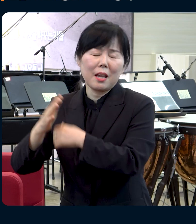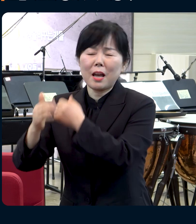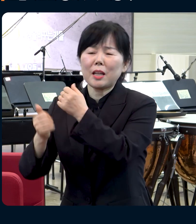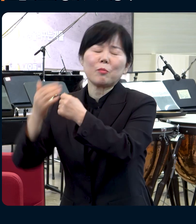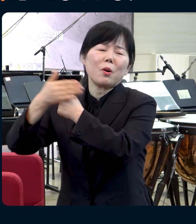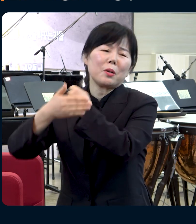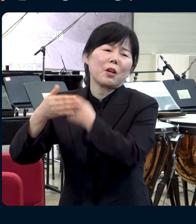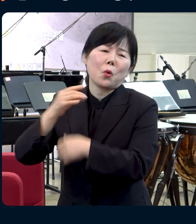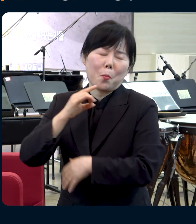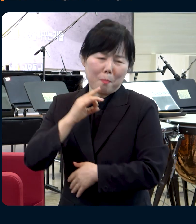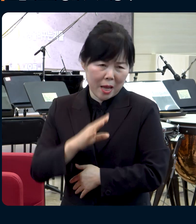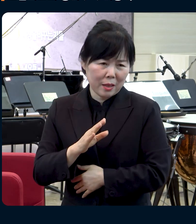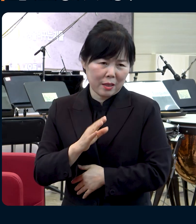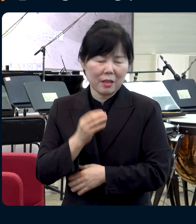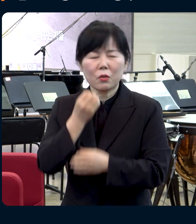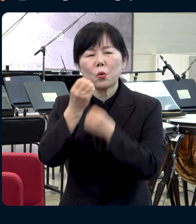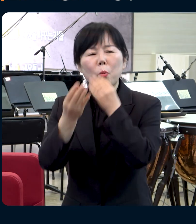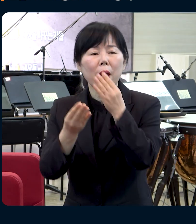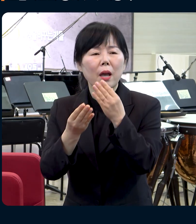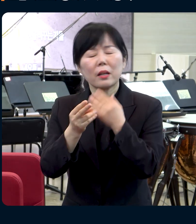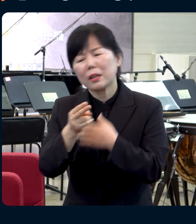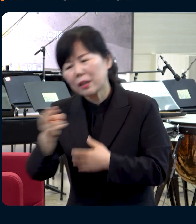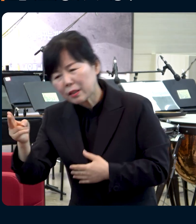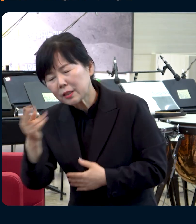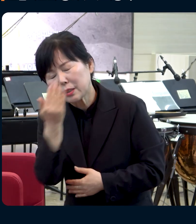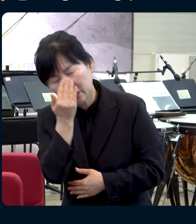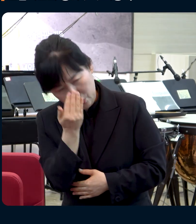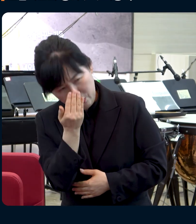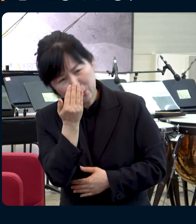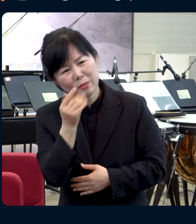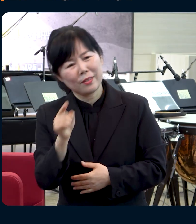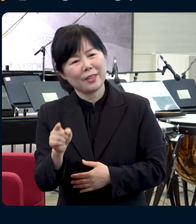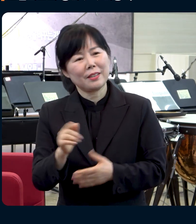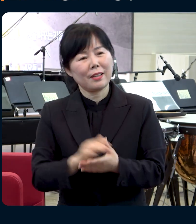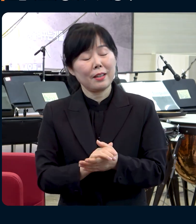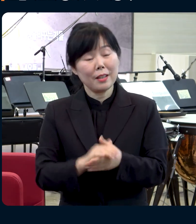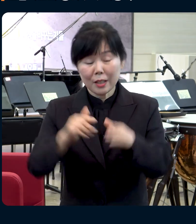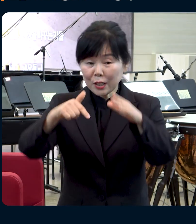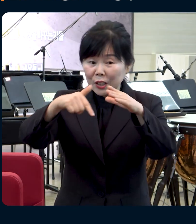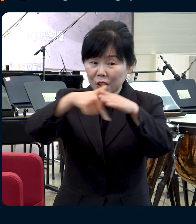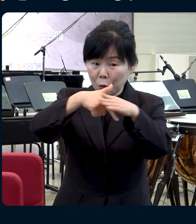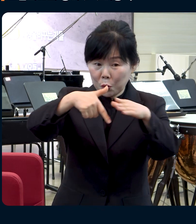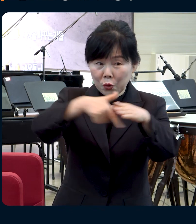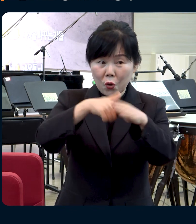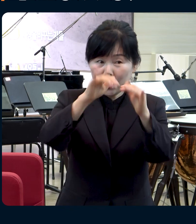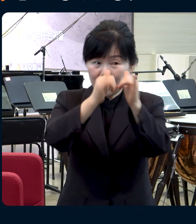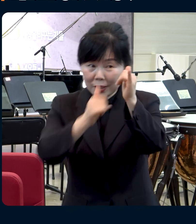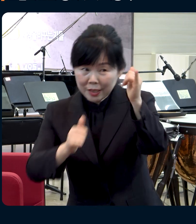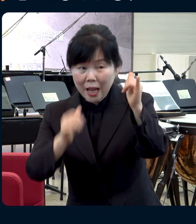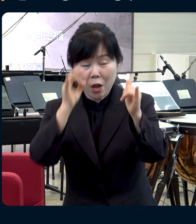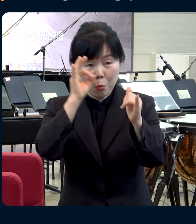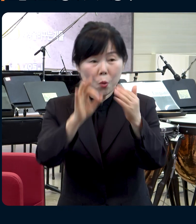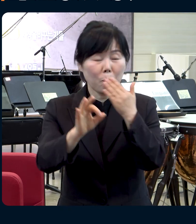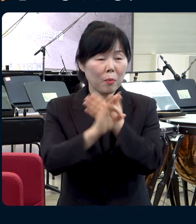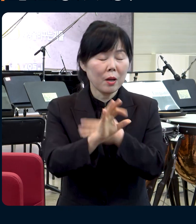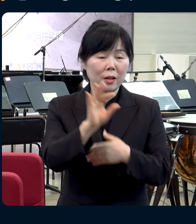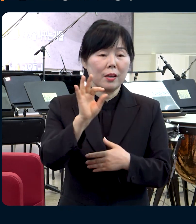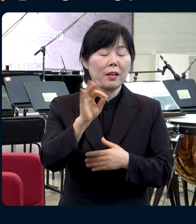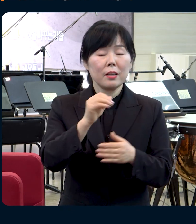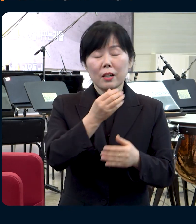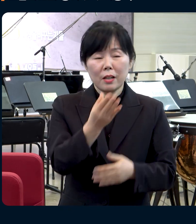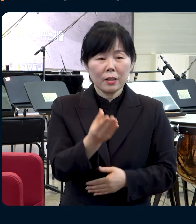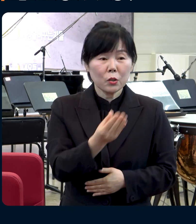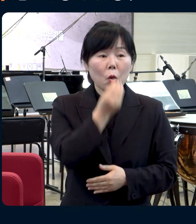것, 이것이 바로 겸손인 것입니다. 근데 여러분, 기독교 역사 가운데서 위대한 성자라고 불릴 만큼